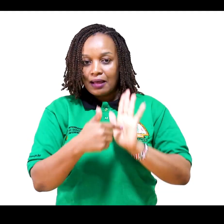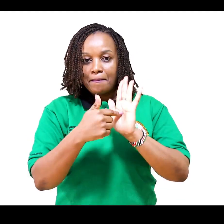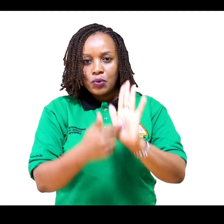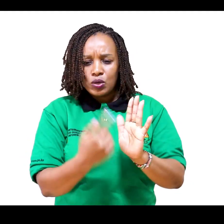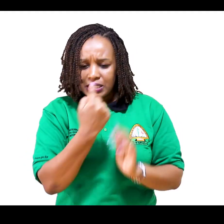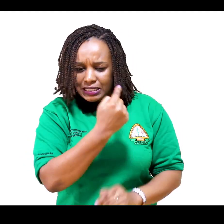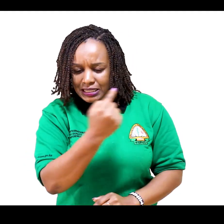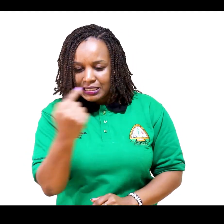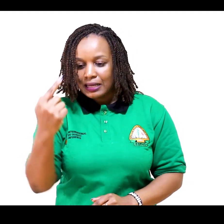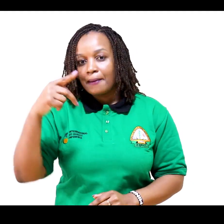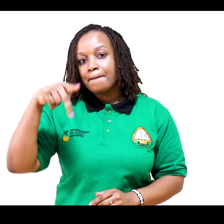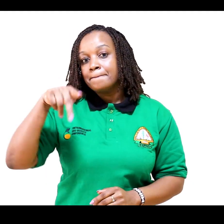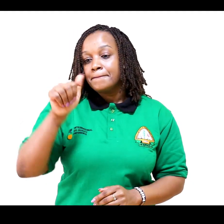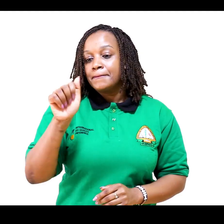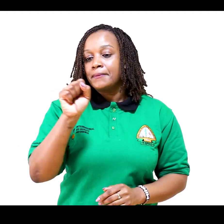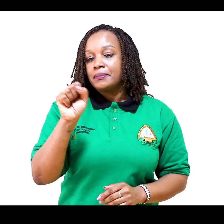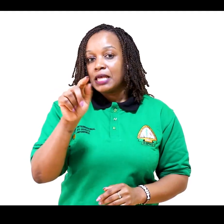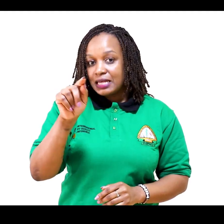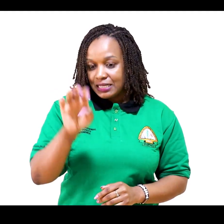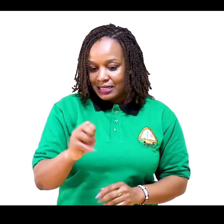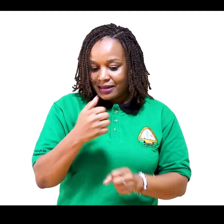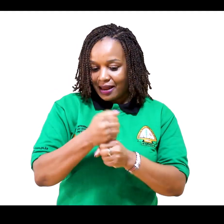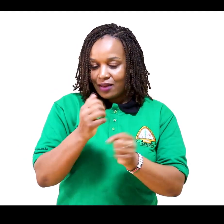mdudu na hufanyika ndani ya siku 30.